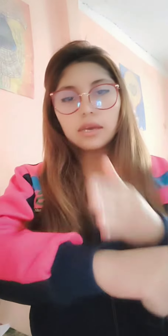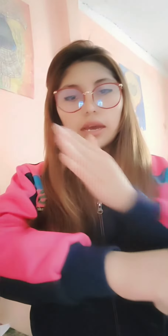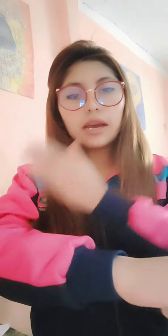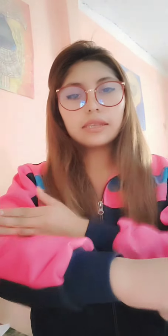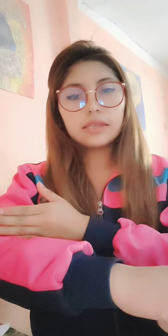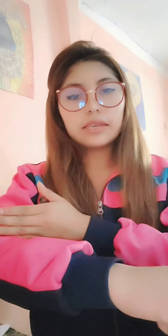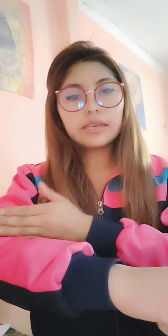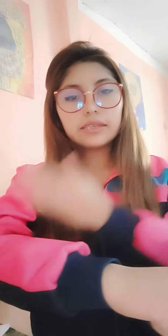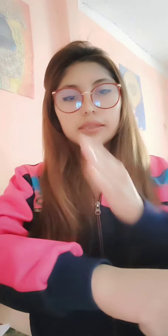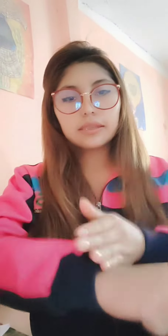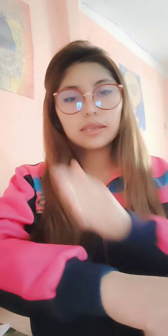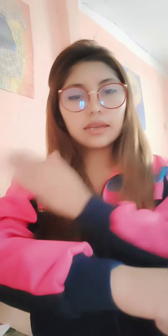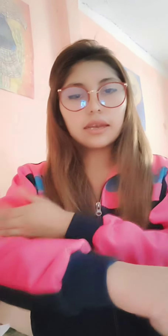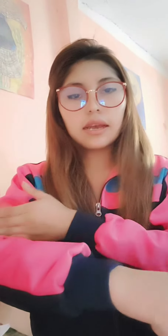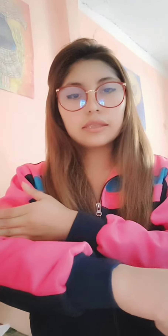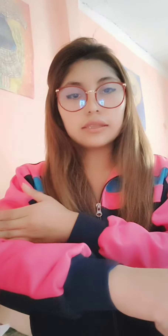Antes, antes.